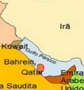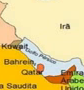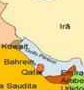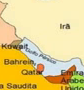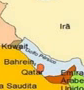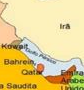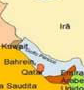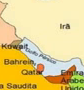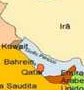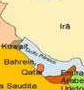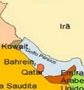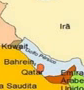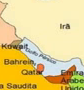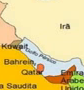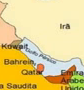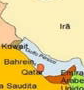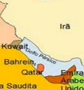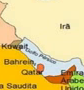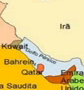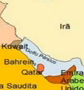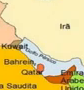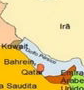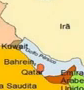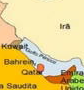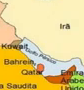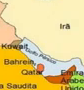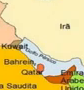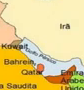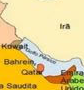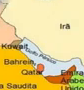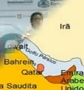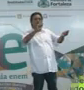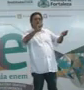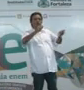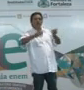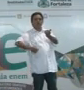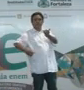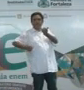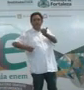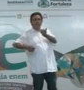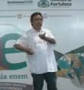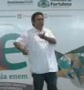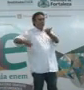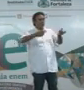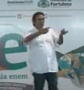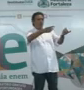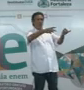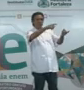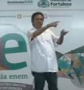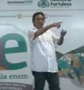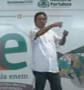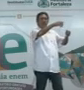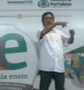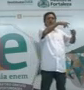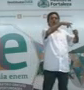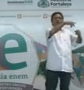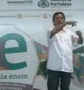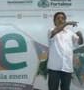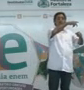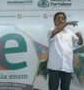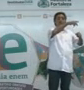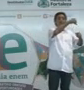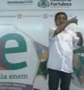Americano vendia armas ao Irã em troca de um petróleo bem baratinho. Professor, e o Irã tem petróleo? Agora é só o quarto maior